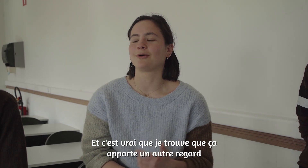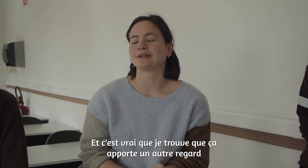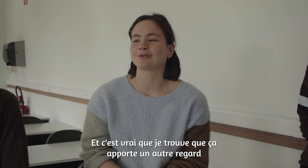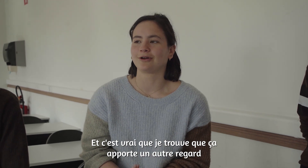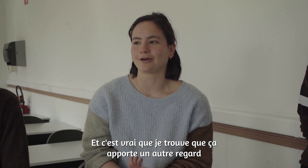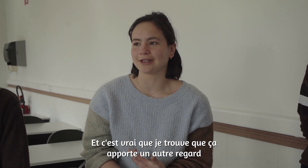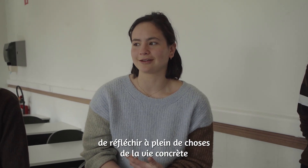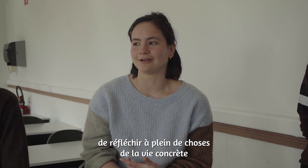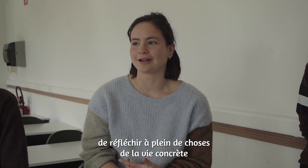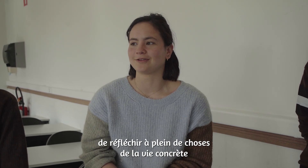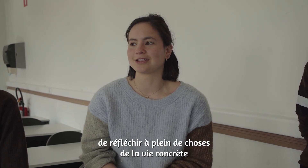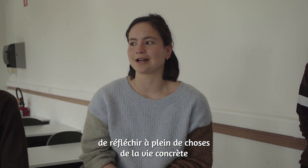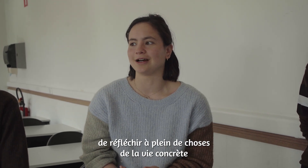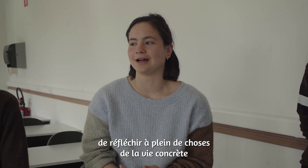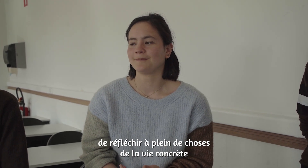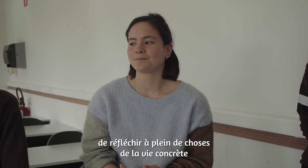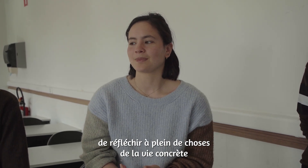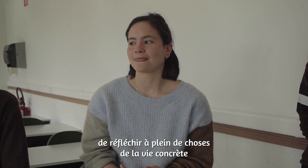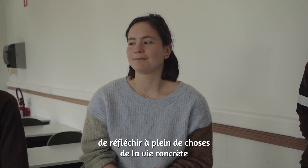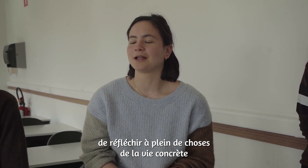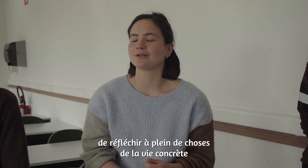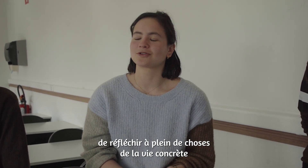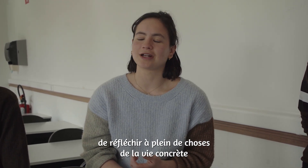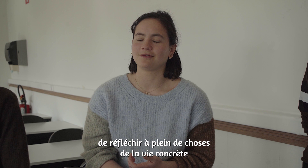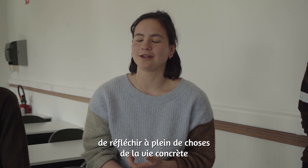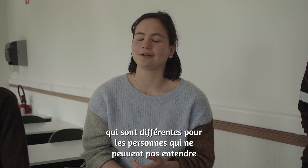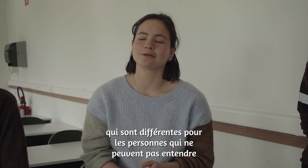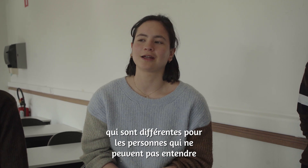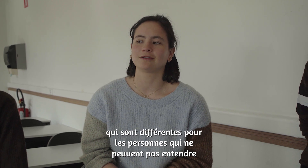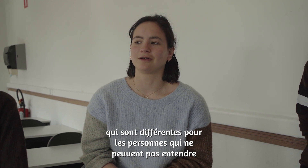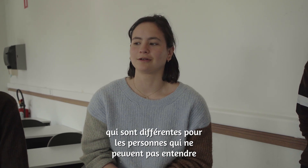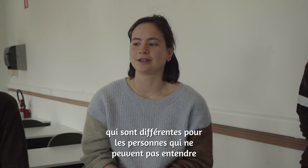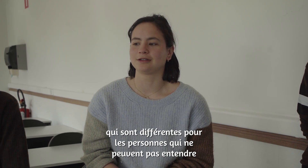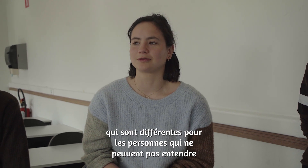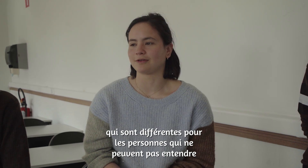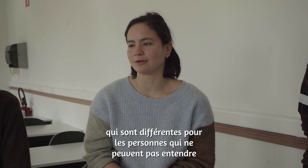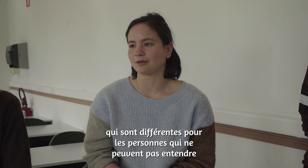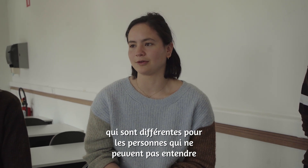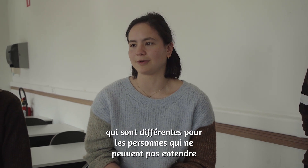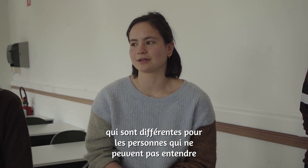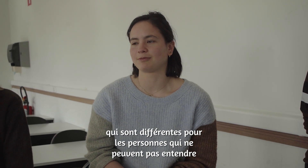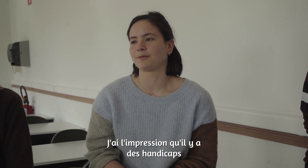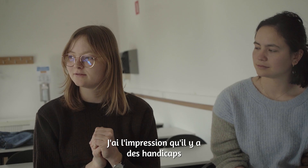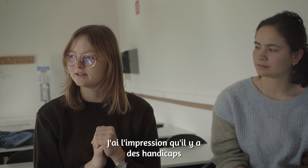autre regard de réfléchir à plein de choses de la vie concrète qui sont différentes pour les personnes qui peuvent pas entendre. J'ai